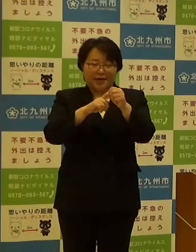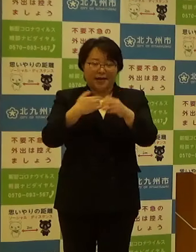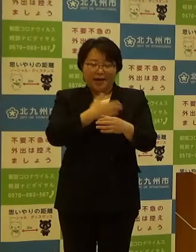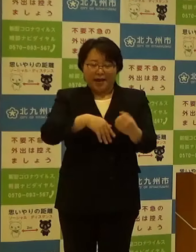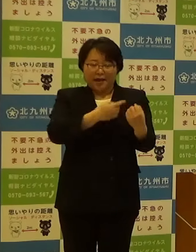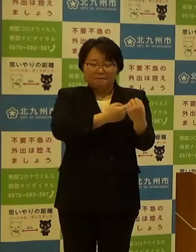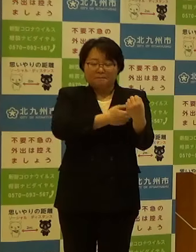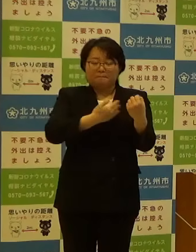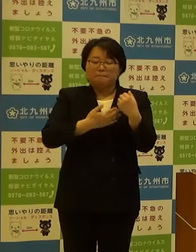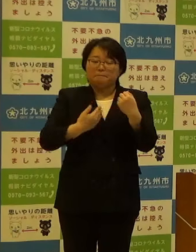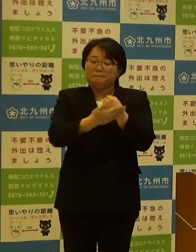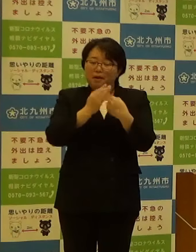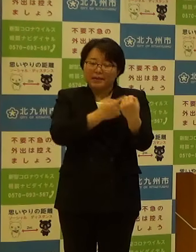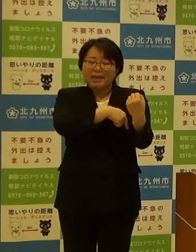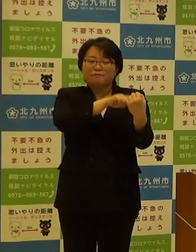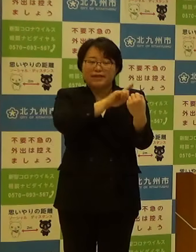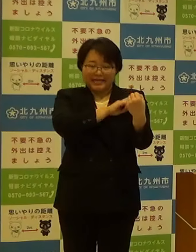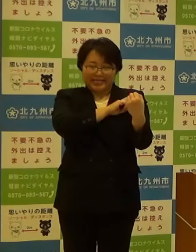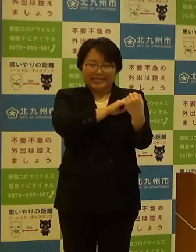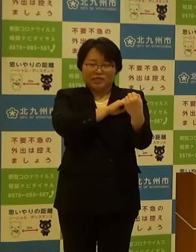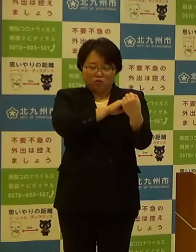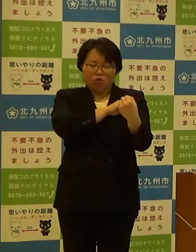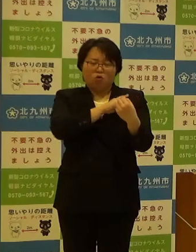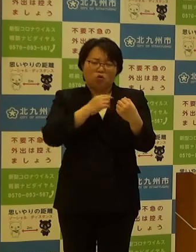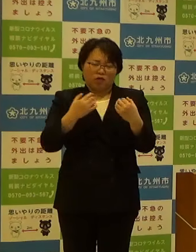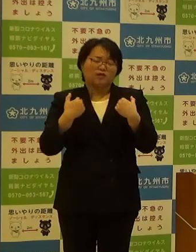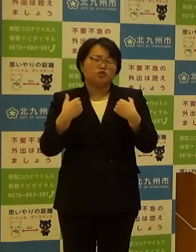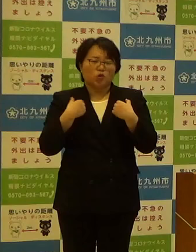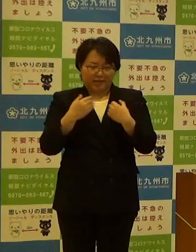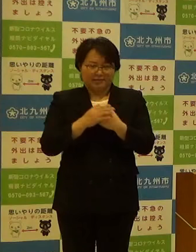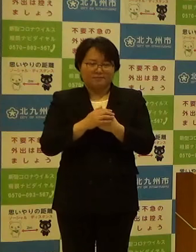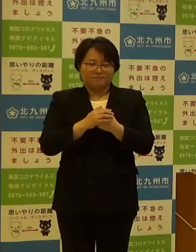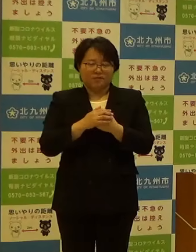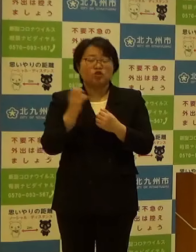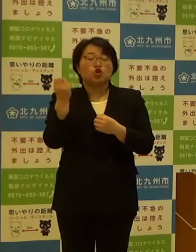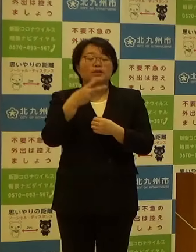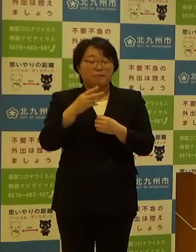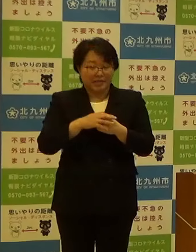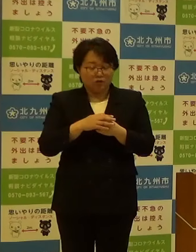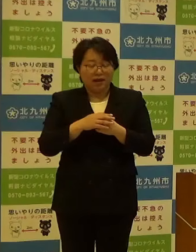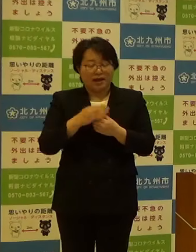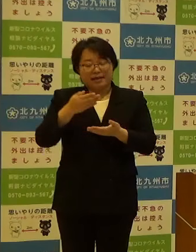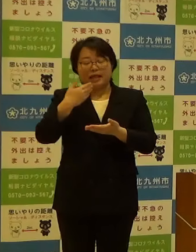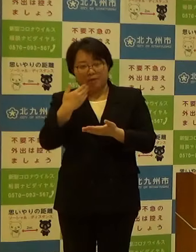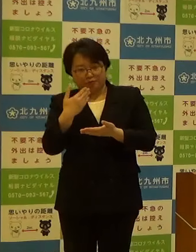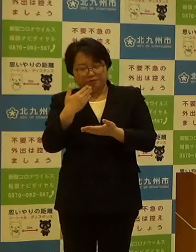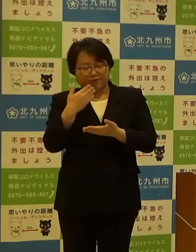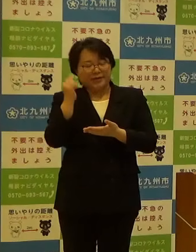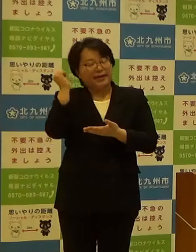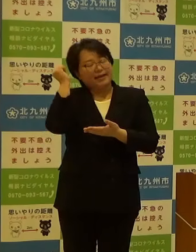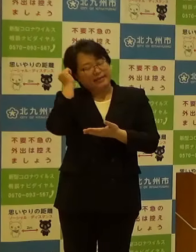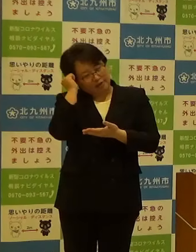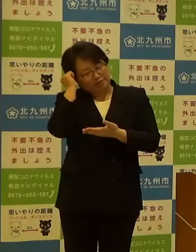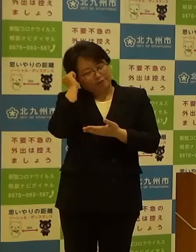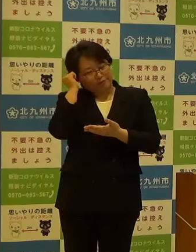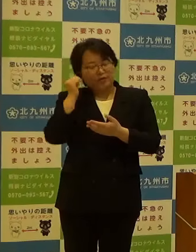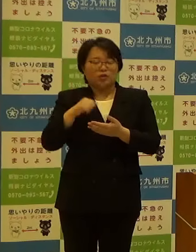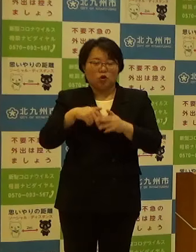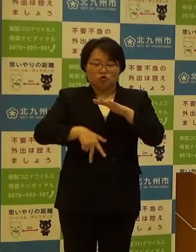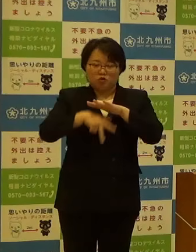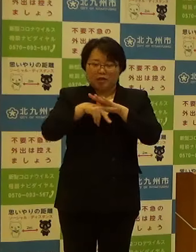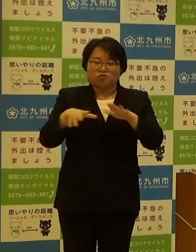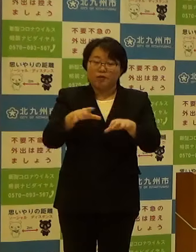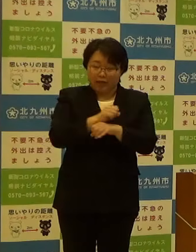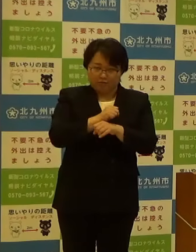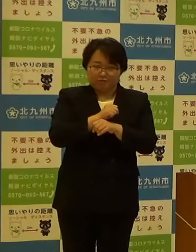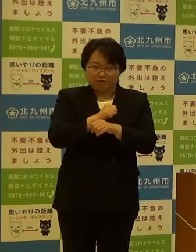ように食事、睡眠、それから、まあ、快適なリフレッシュというのが必要だと思います。従いまして